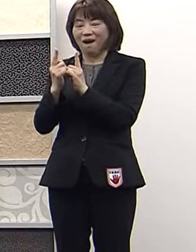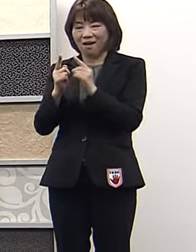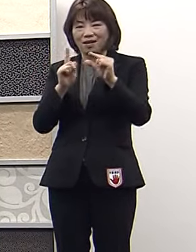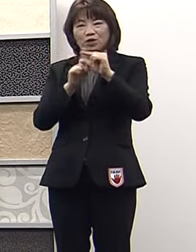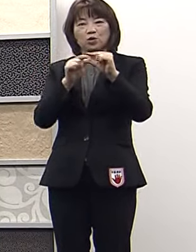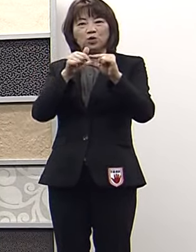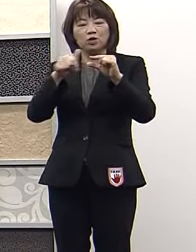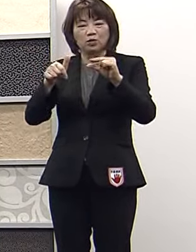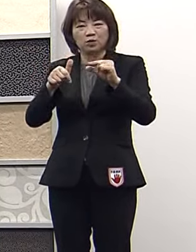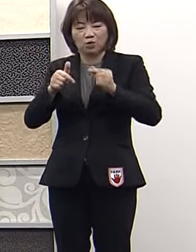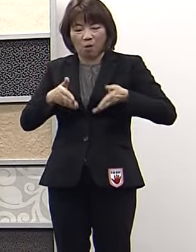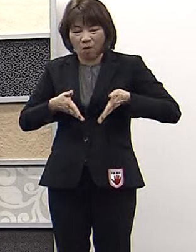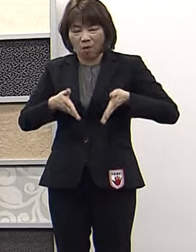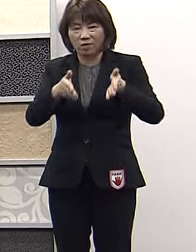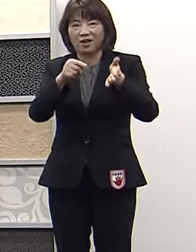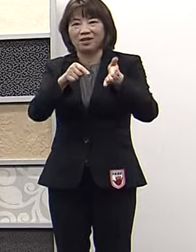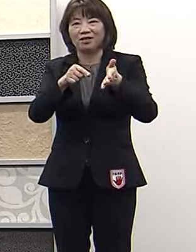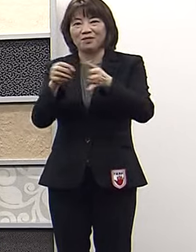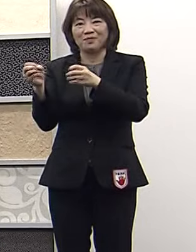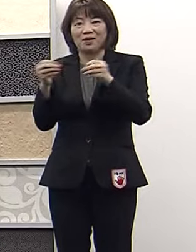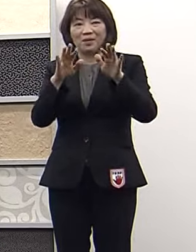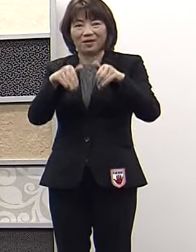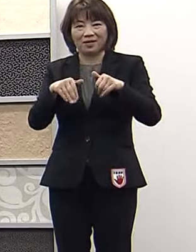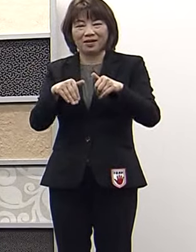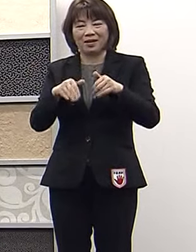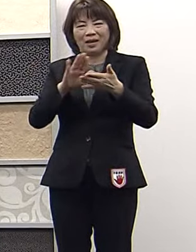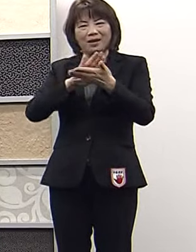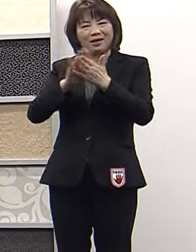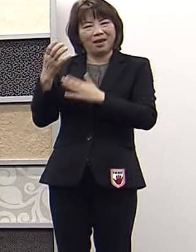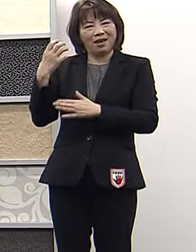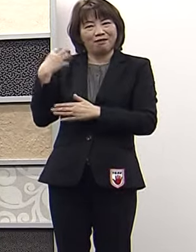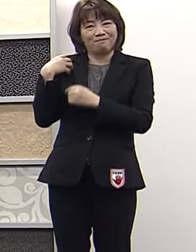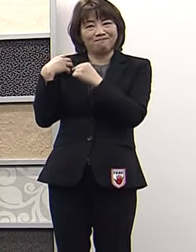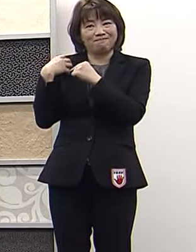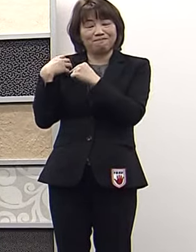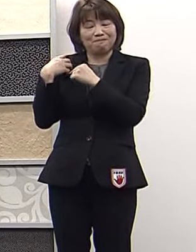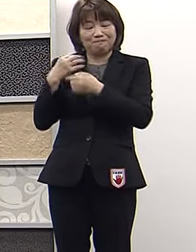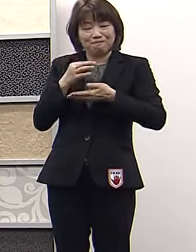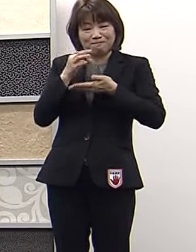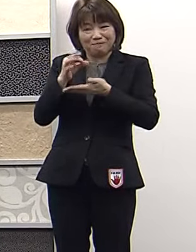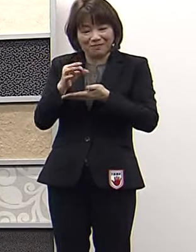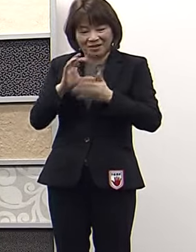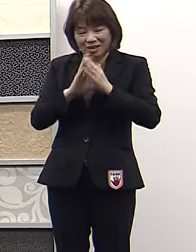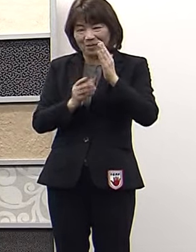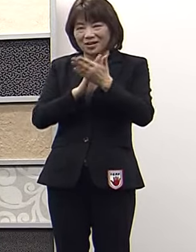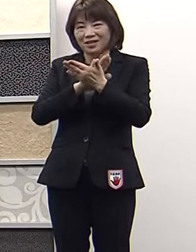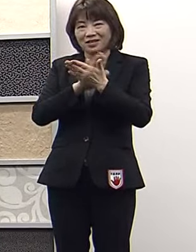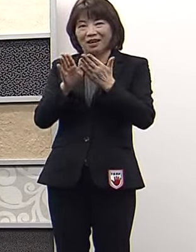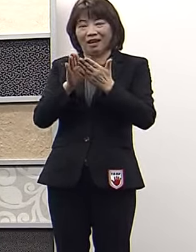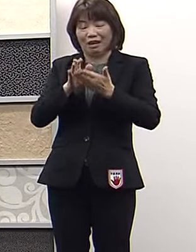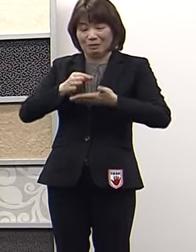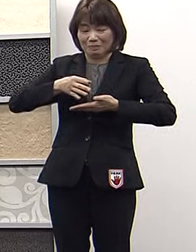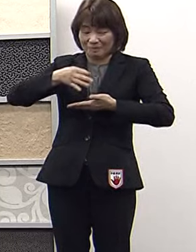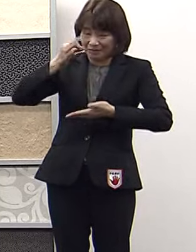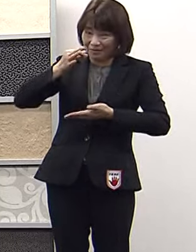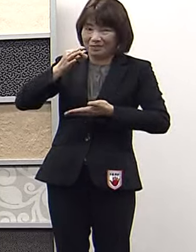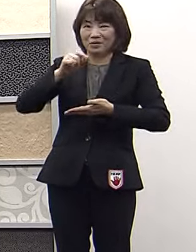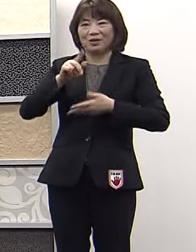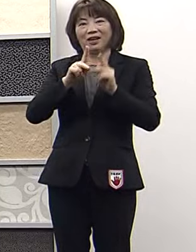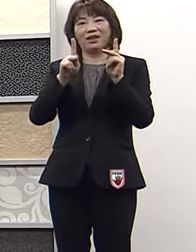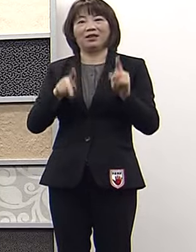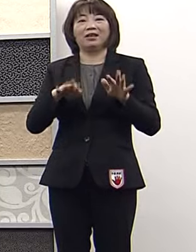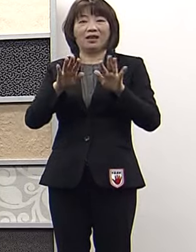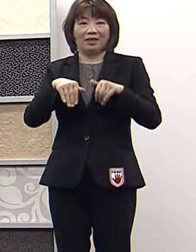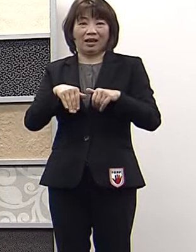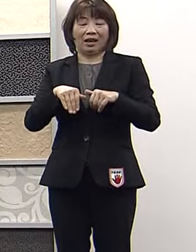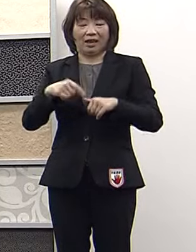話題になって、で当時ですね、その県負担の問題が、山梨県にとっては大変大きな、課題となっておりました。要は直